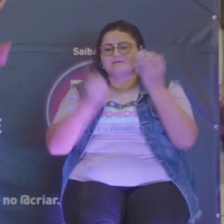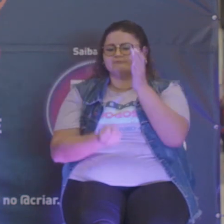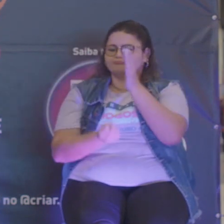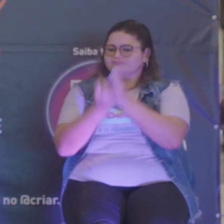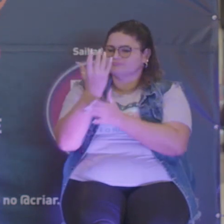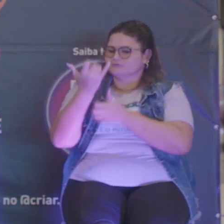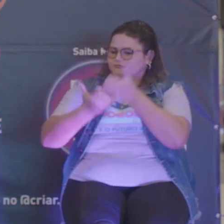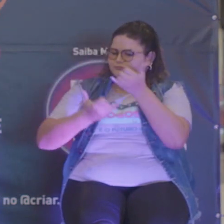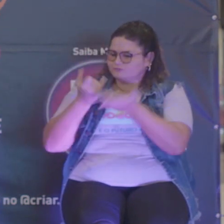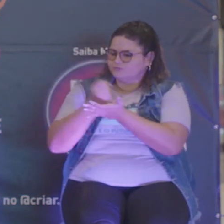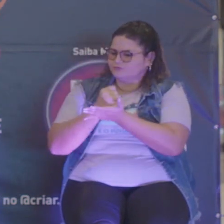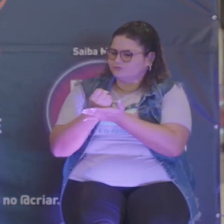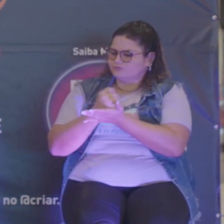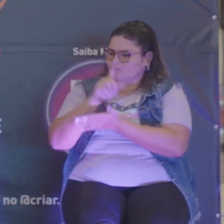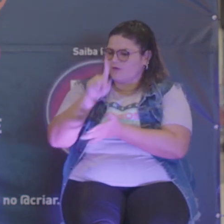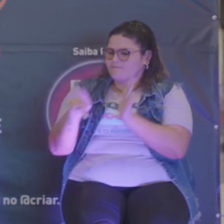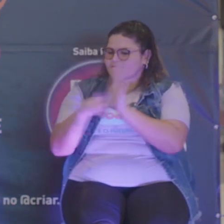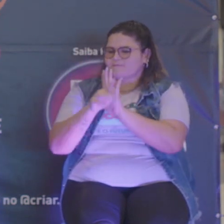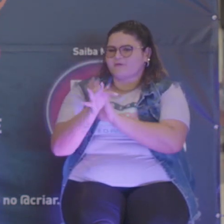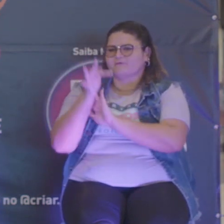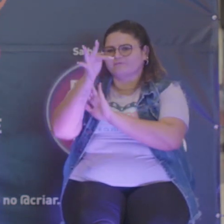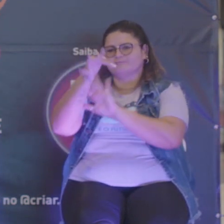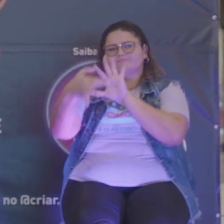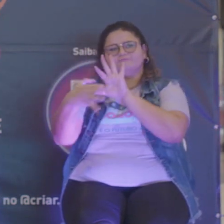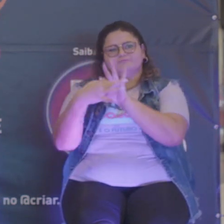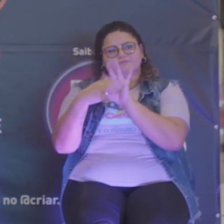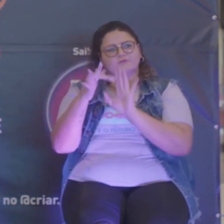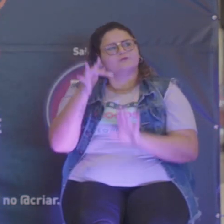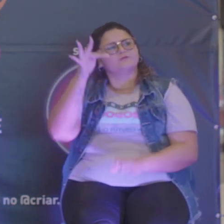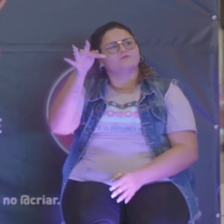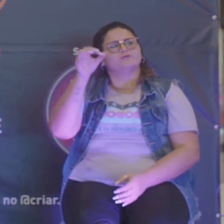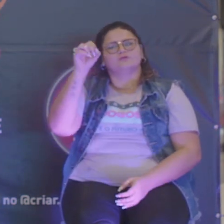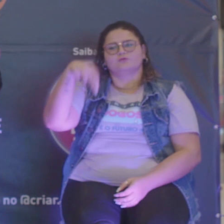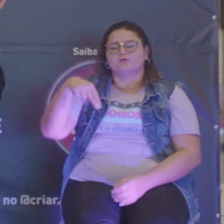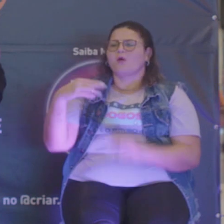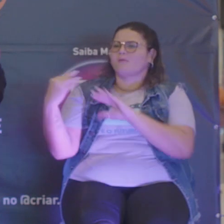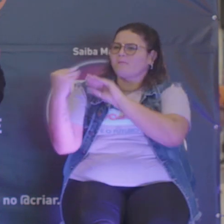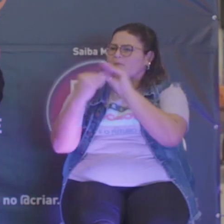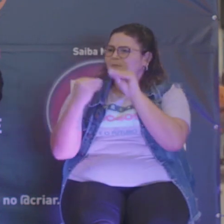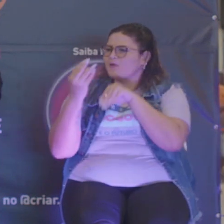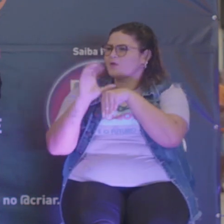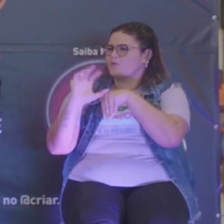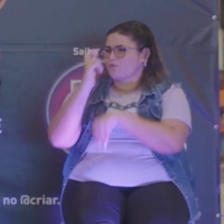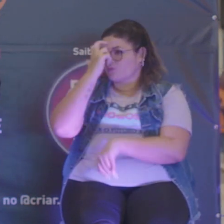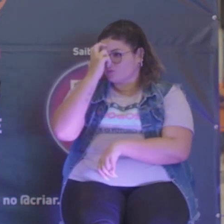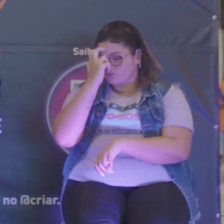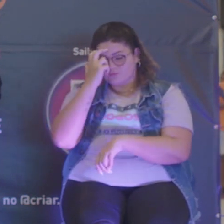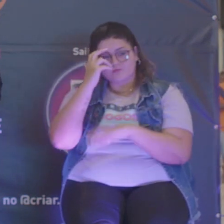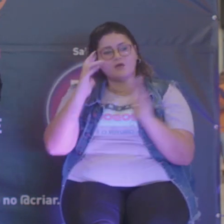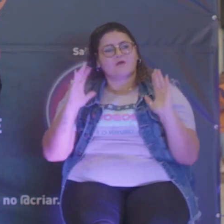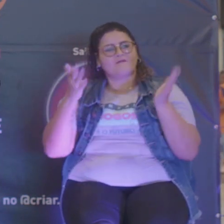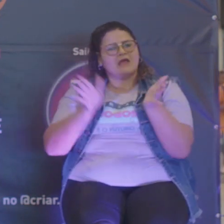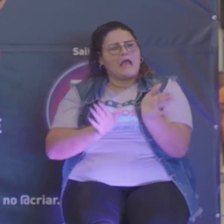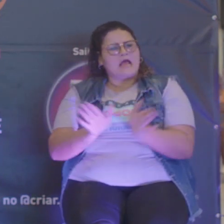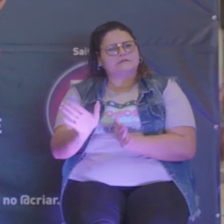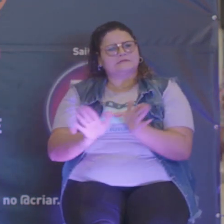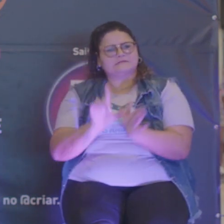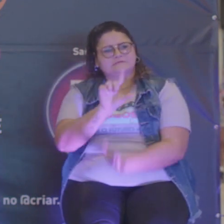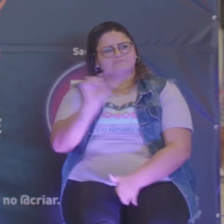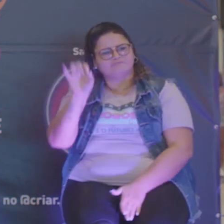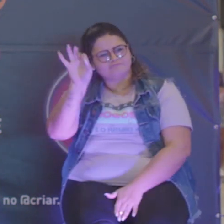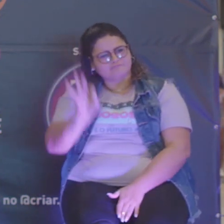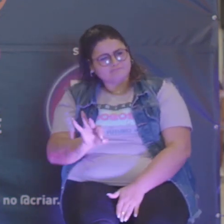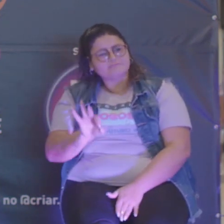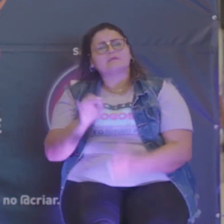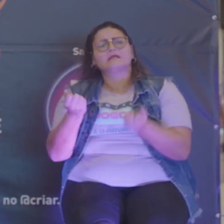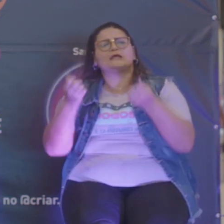é o Futuro, evento de realização Futuro On e Burburinho Cultural. Esse evento ele é totalmente acessível, tá? E